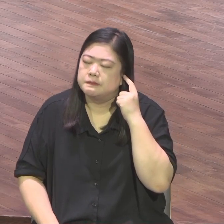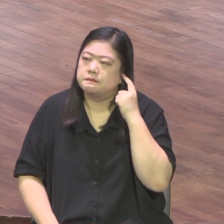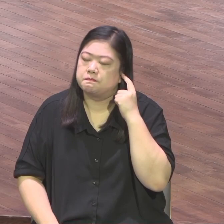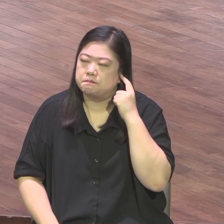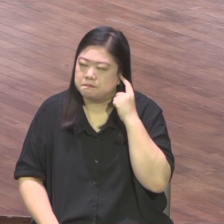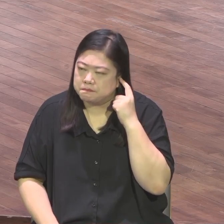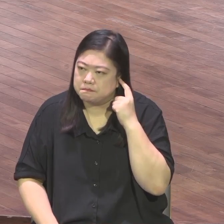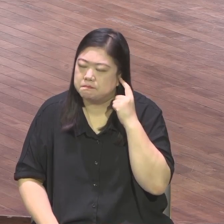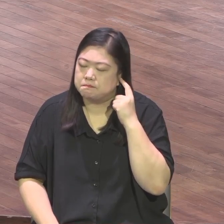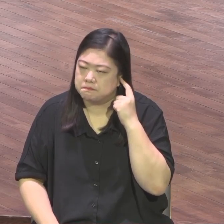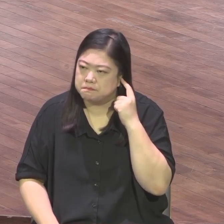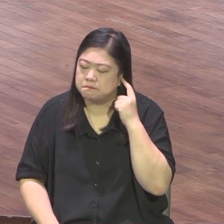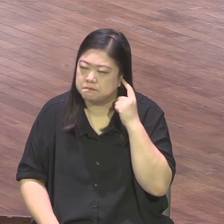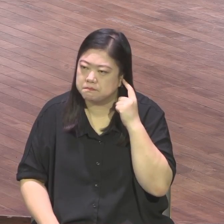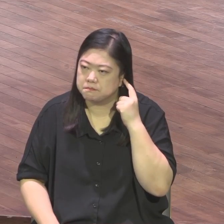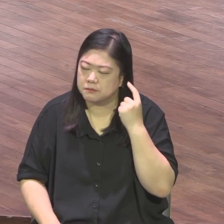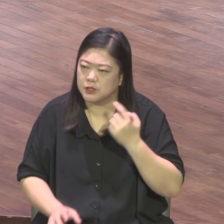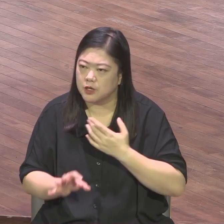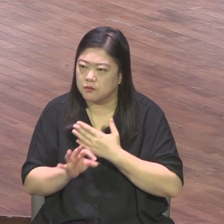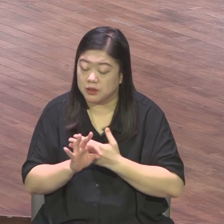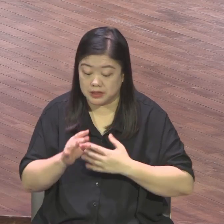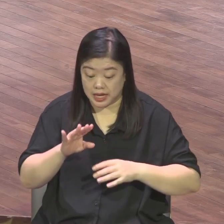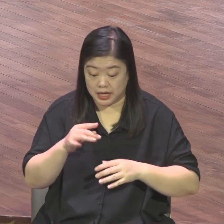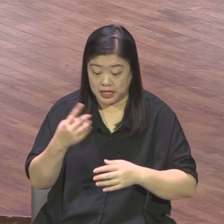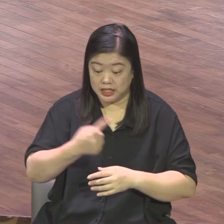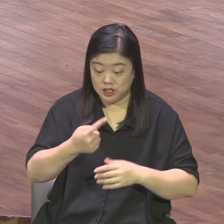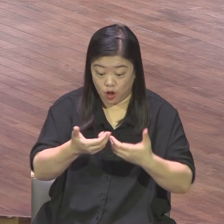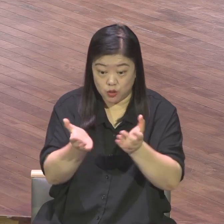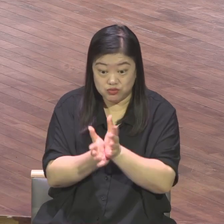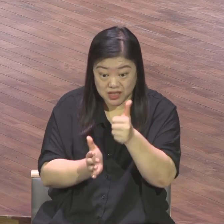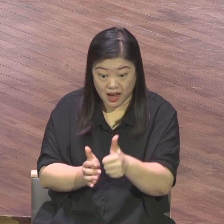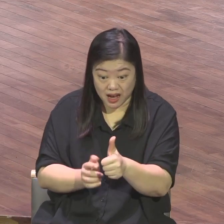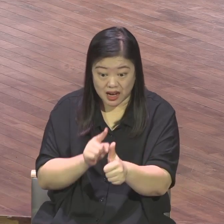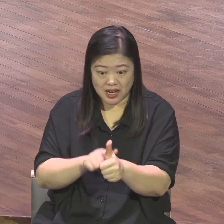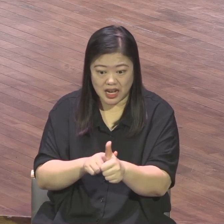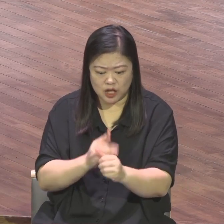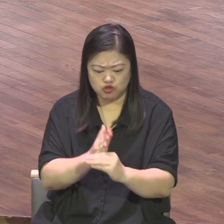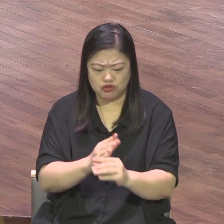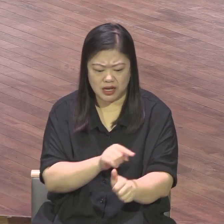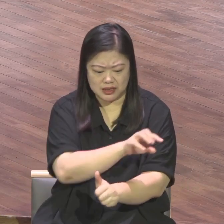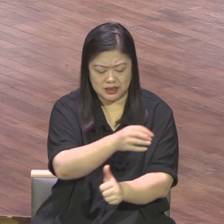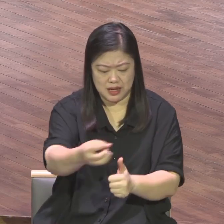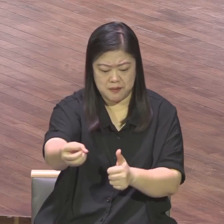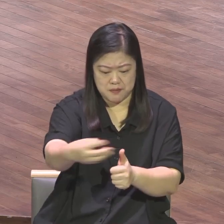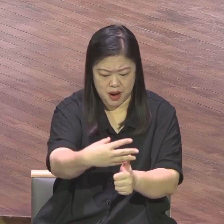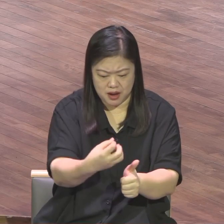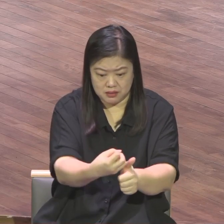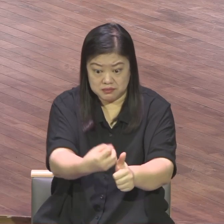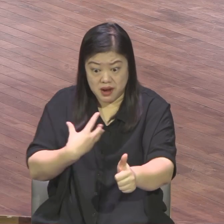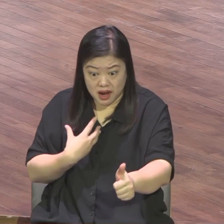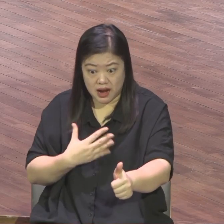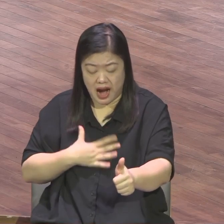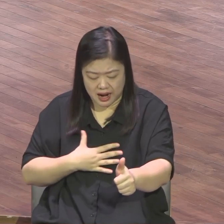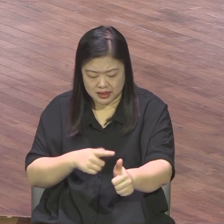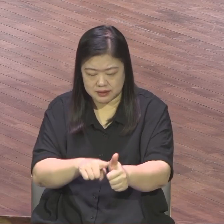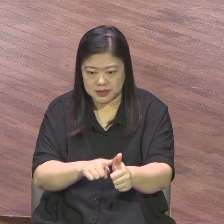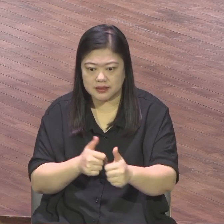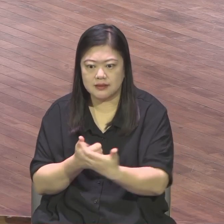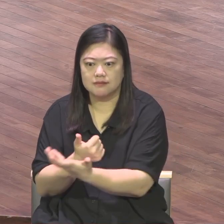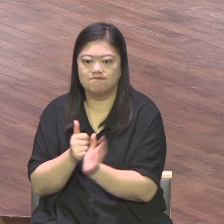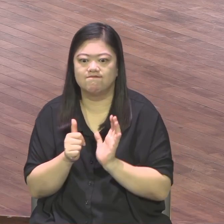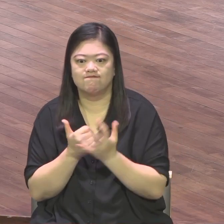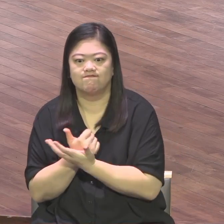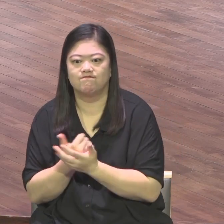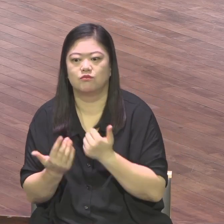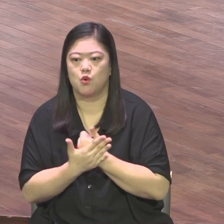보호를 확실하게 받게 되었어요. 바울은 자신의 언약적 비전을 꿈꾸고 이미지 시켰습니다. 그리고 그것이 기도였습니다. 바울은